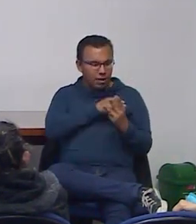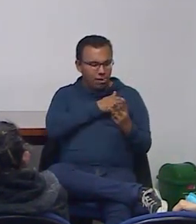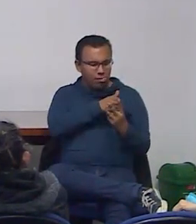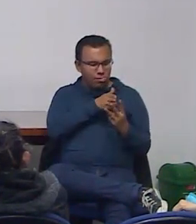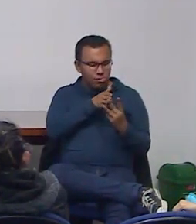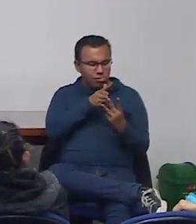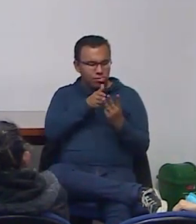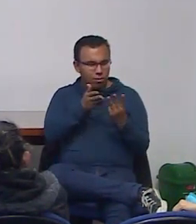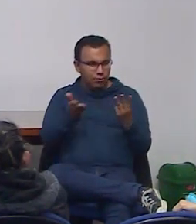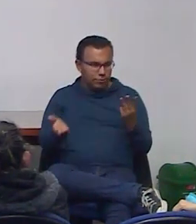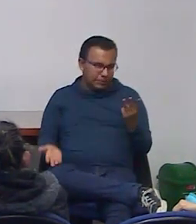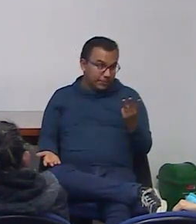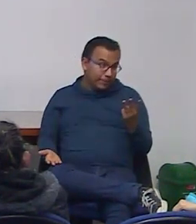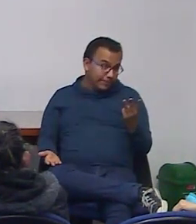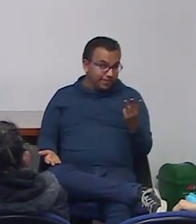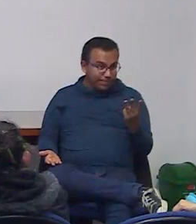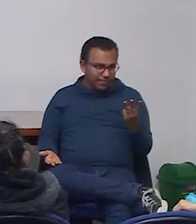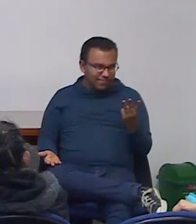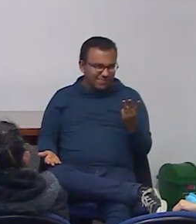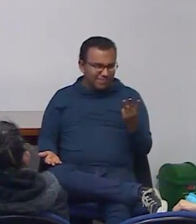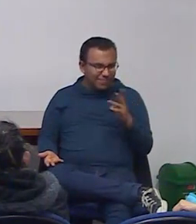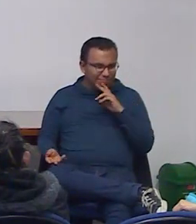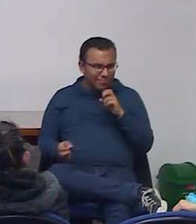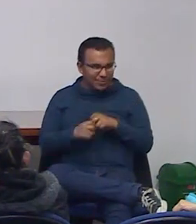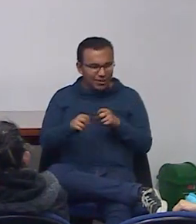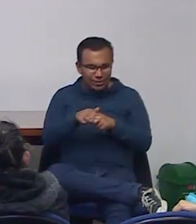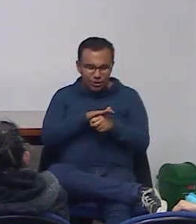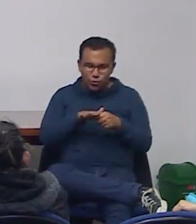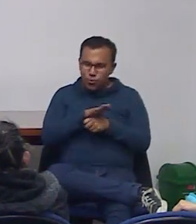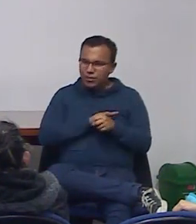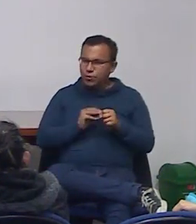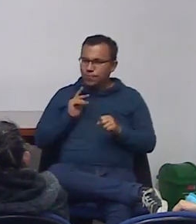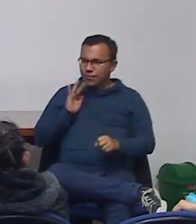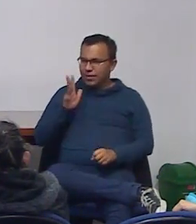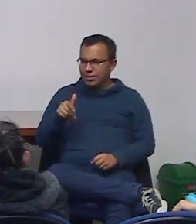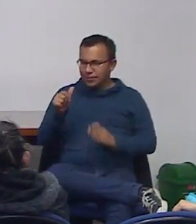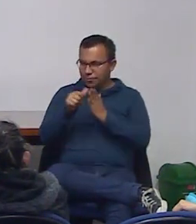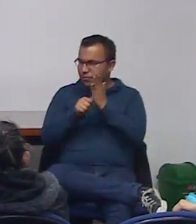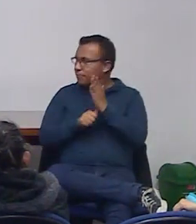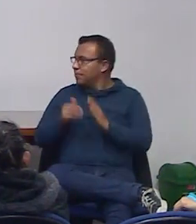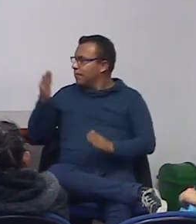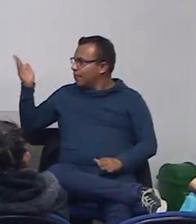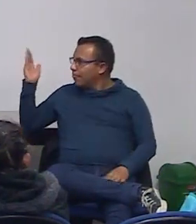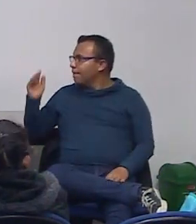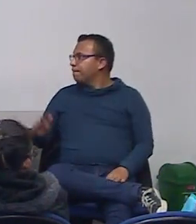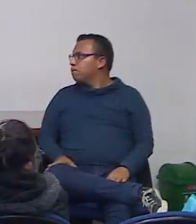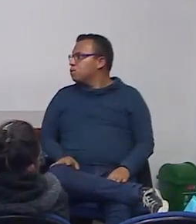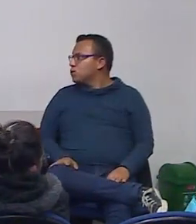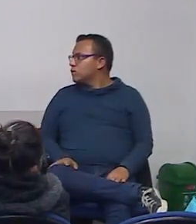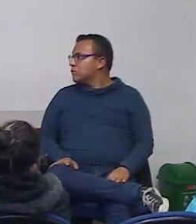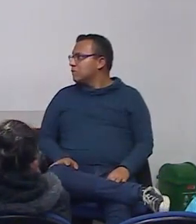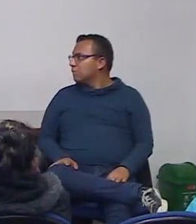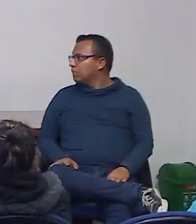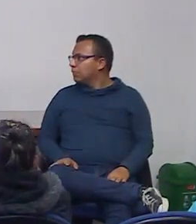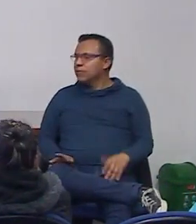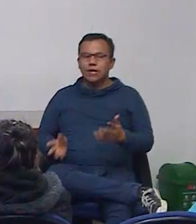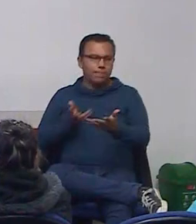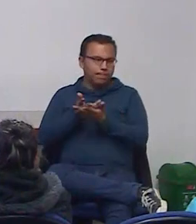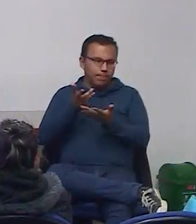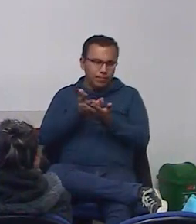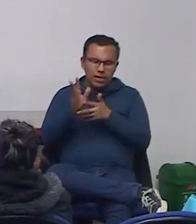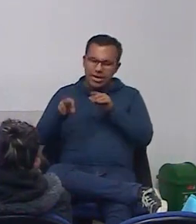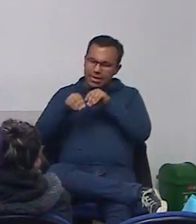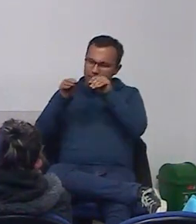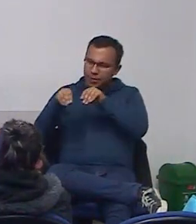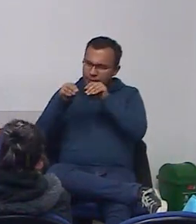estilo que suceden Entonces ese es más o menos como como la descripción de este programa HM y bueno y asesorías cursos y